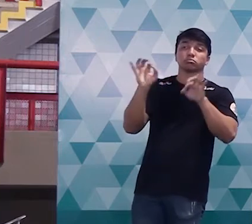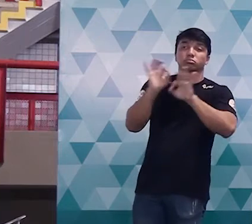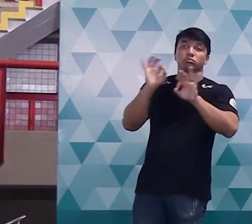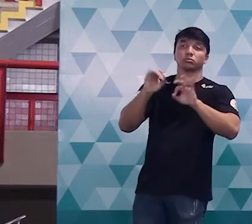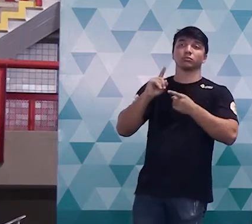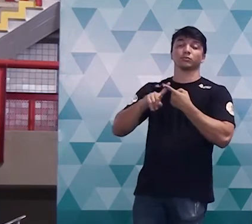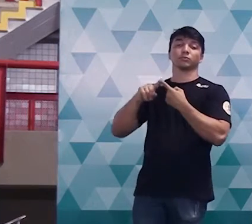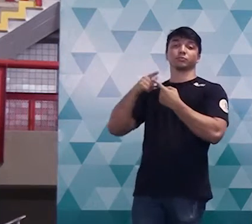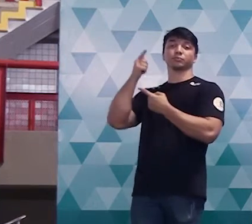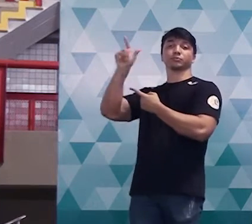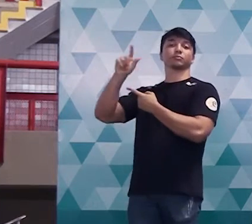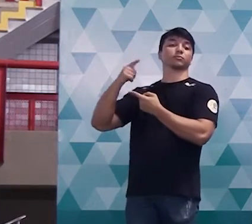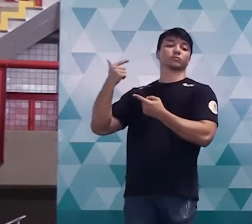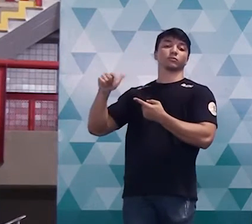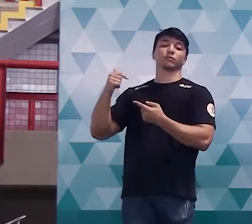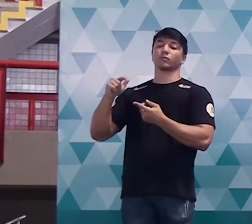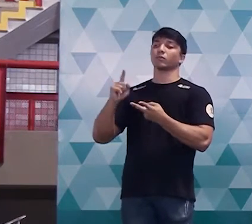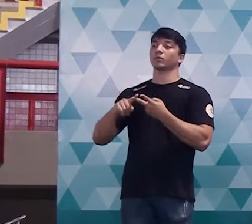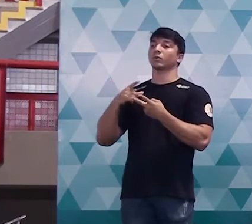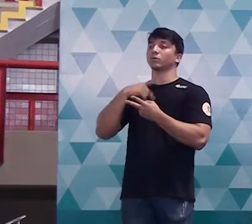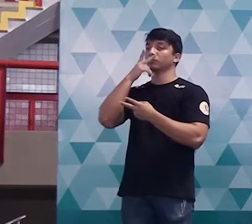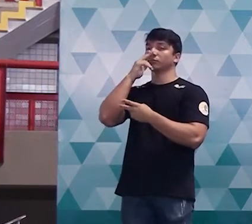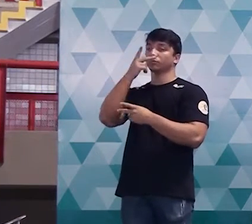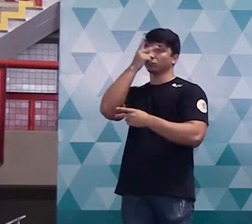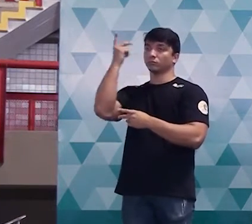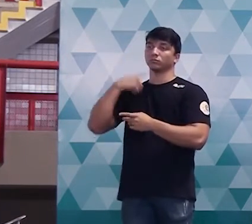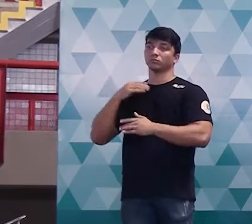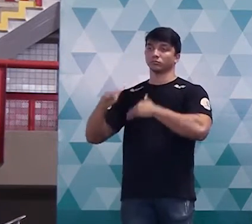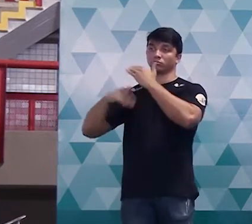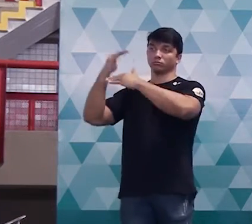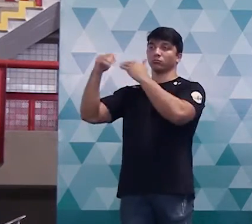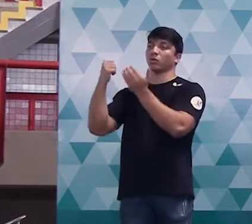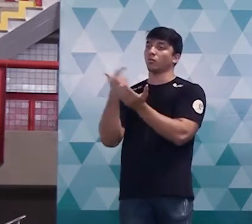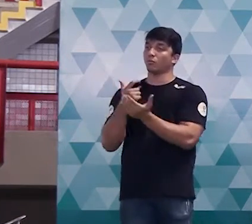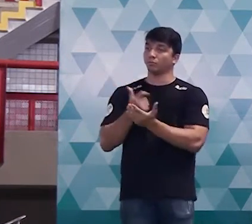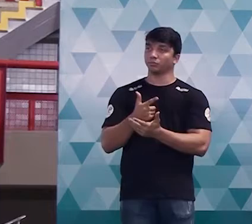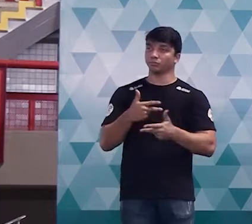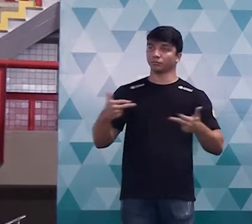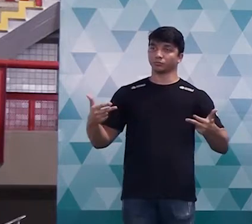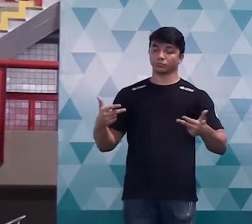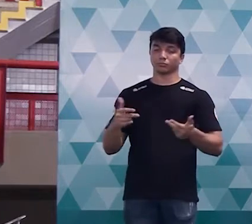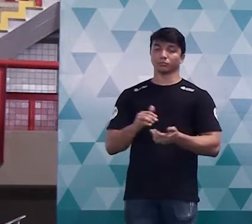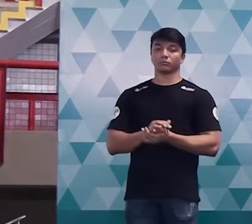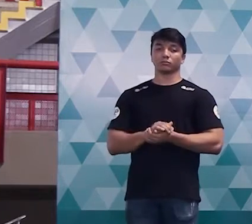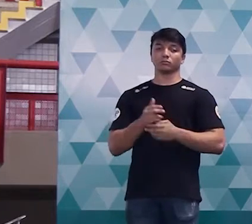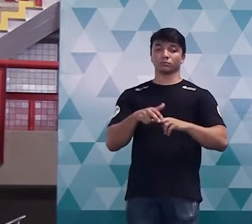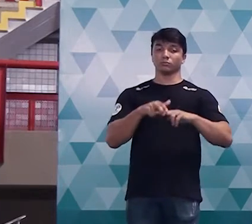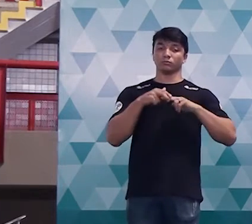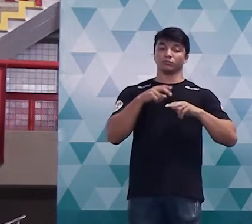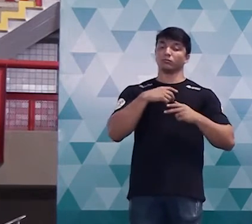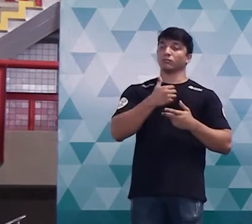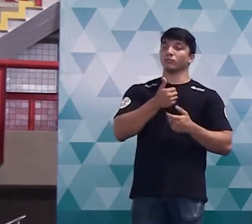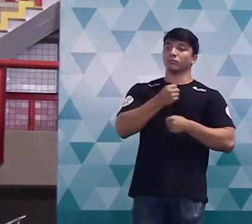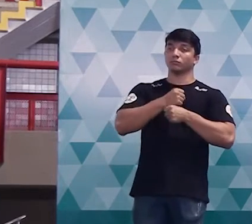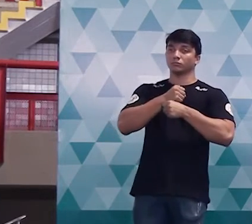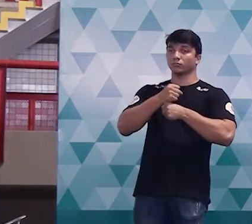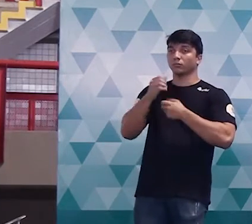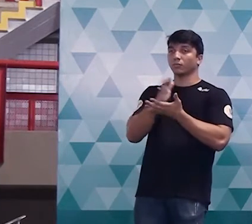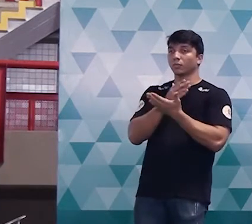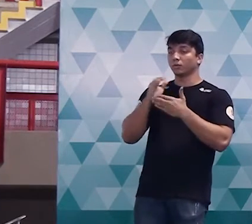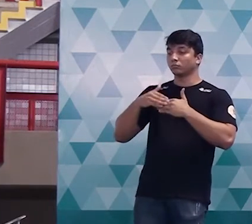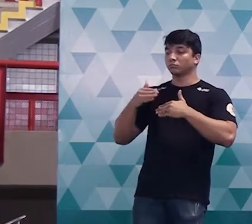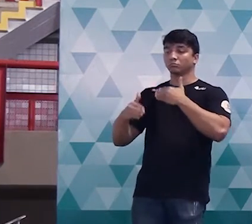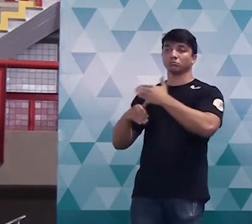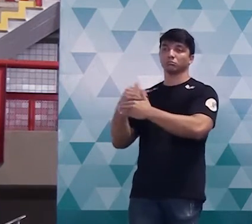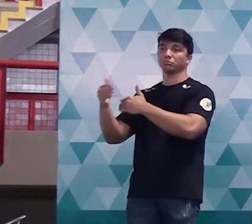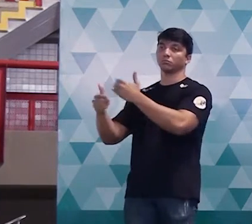mesmo tempo, você não vai ter uma civilização desenvolvida para servir de mercado consumidor. Então, nos primeiros anos, nós ficamos de